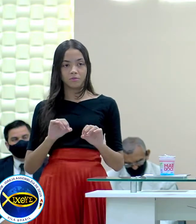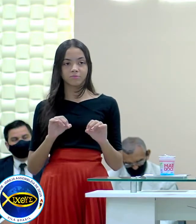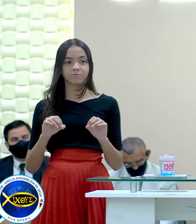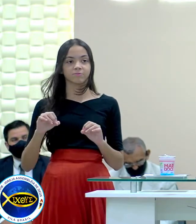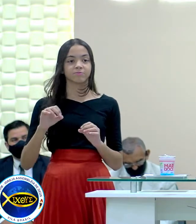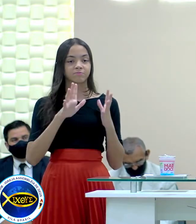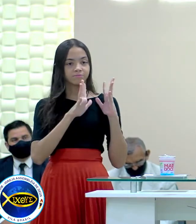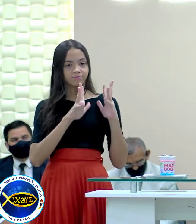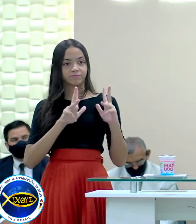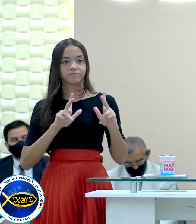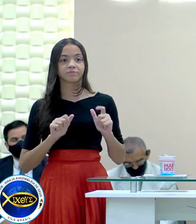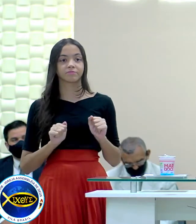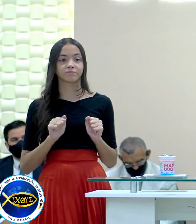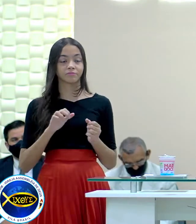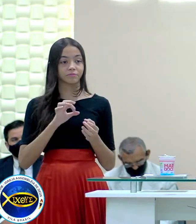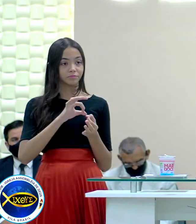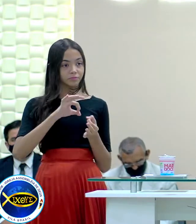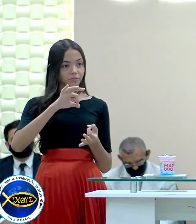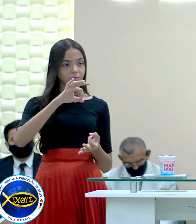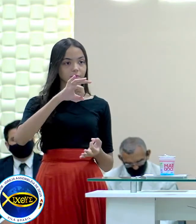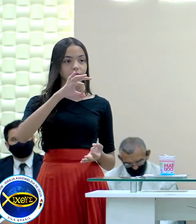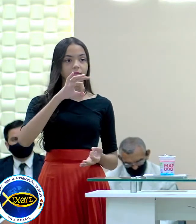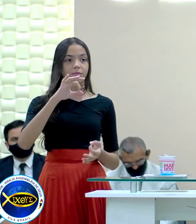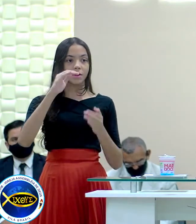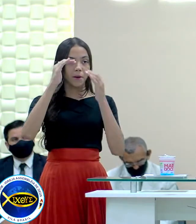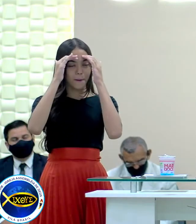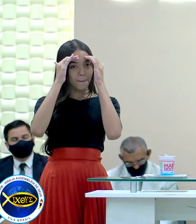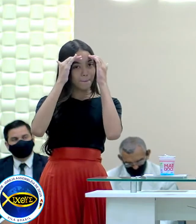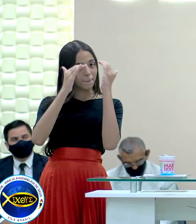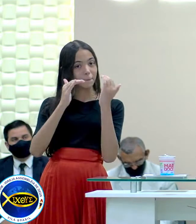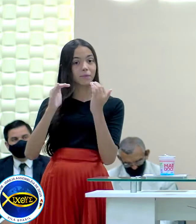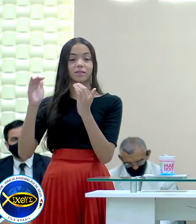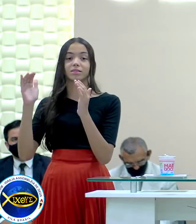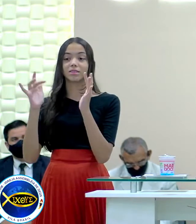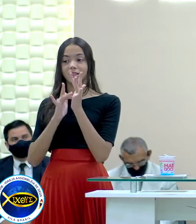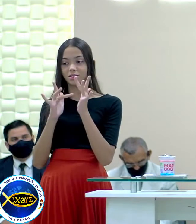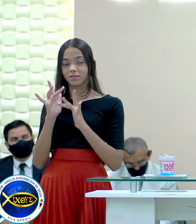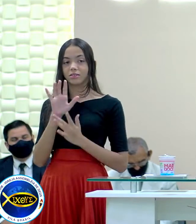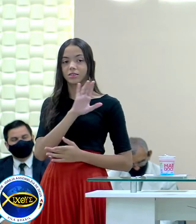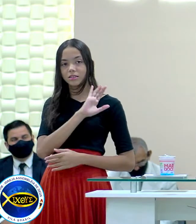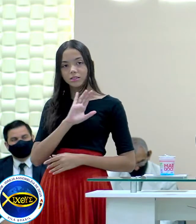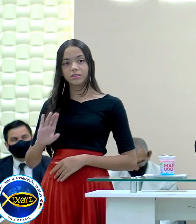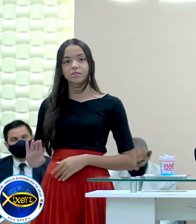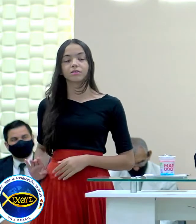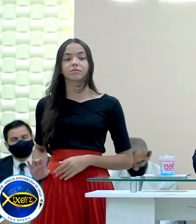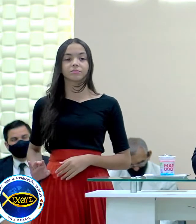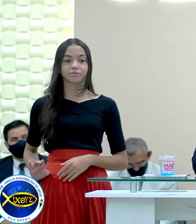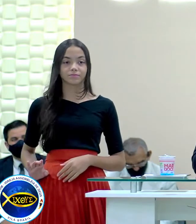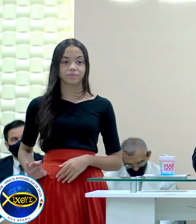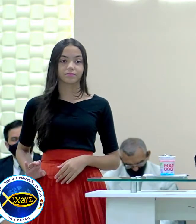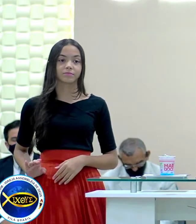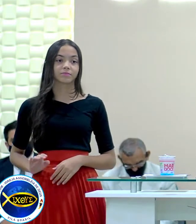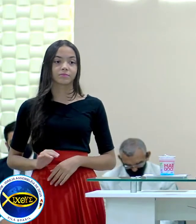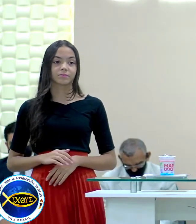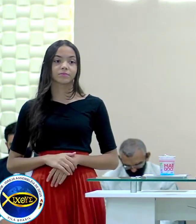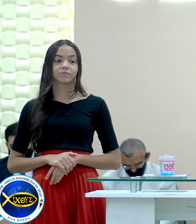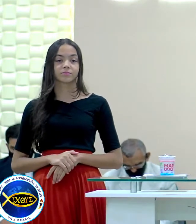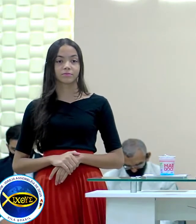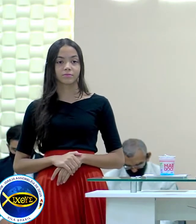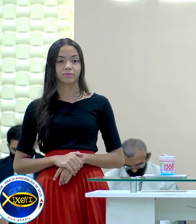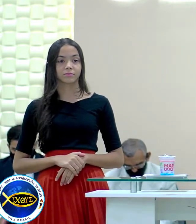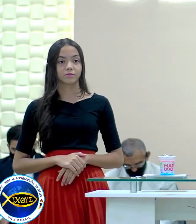Espírito, para a obediência a Jesus Cristo e a aspersão do